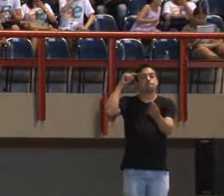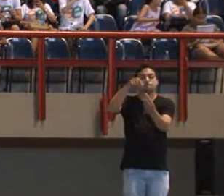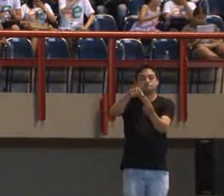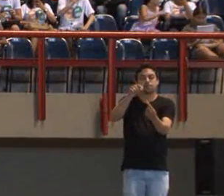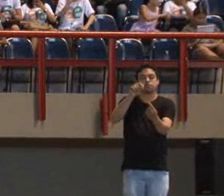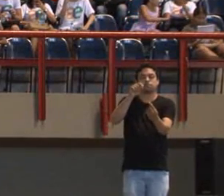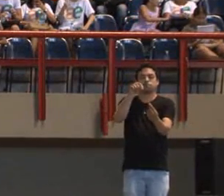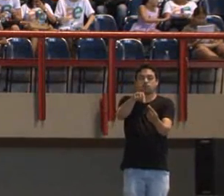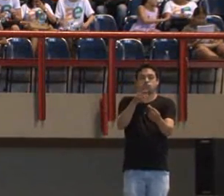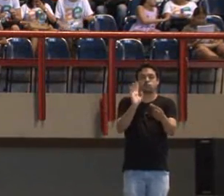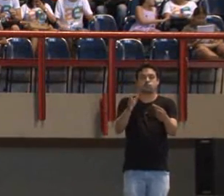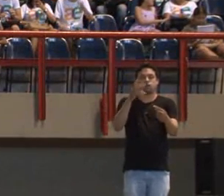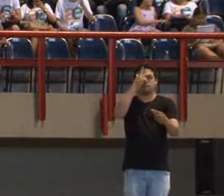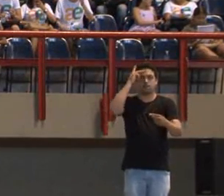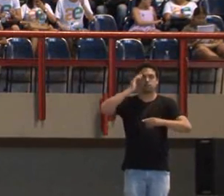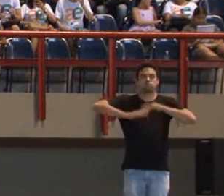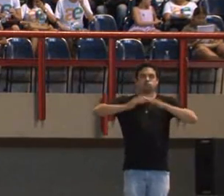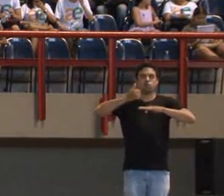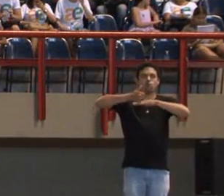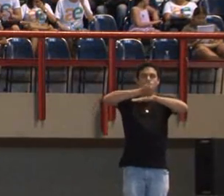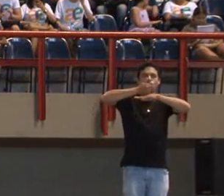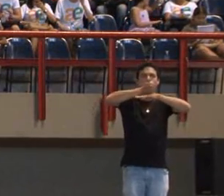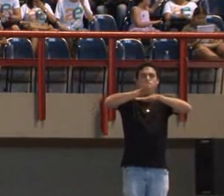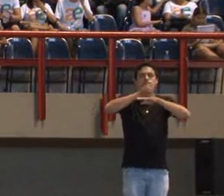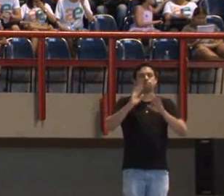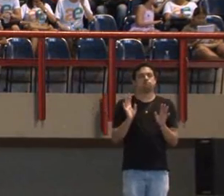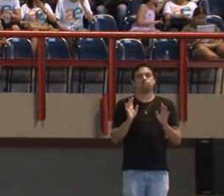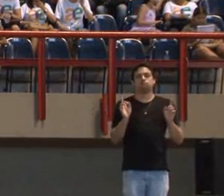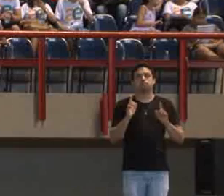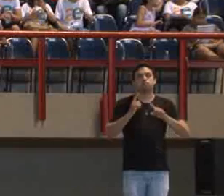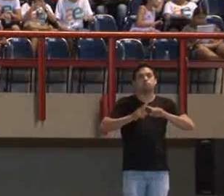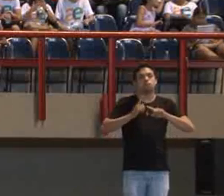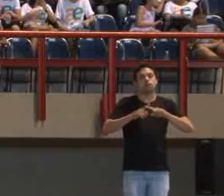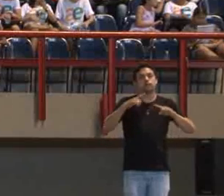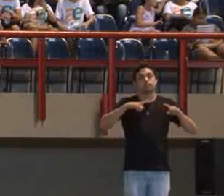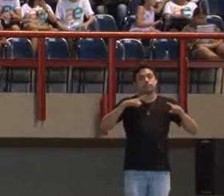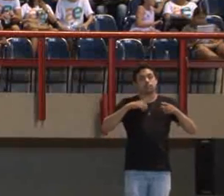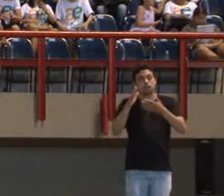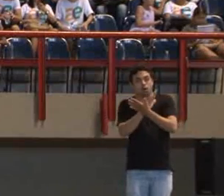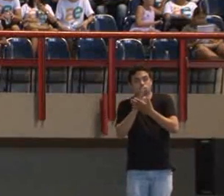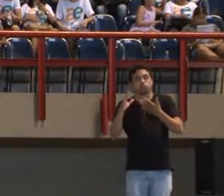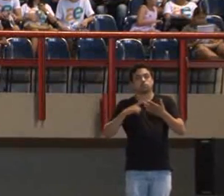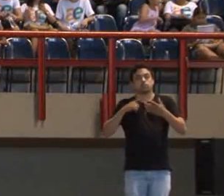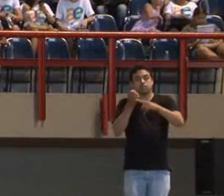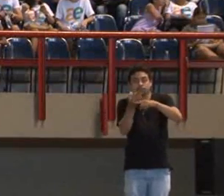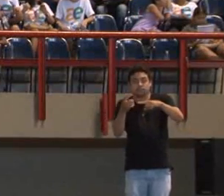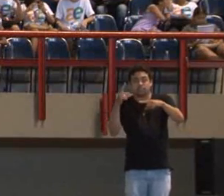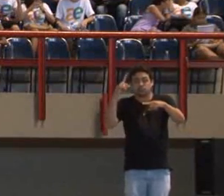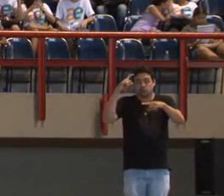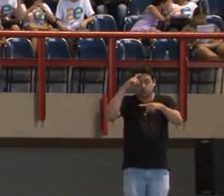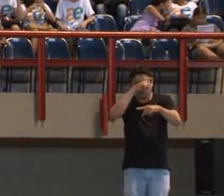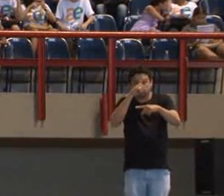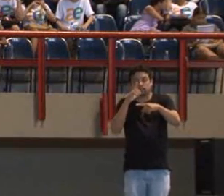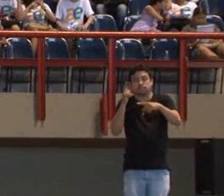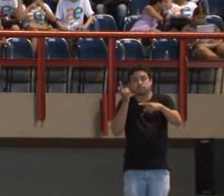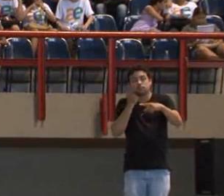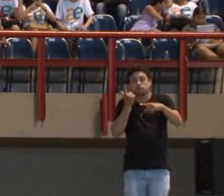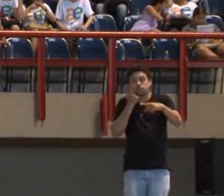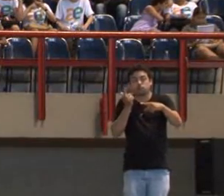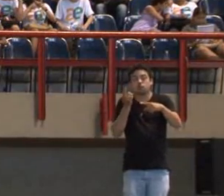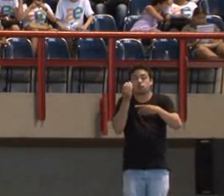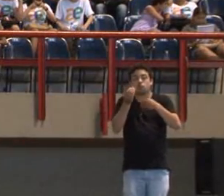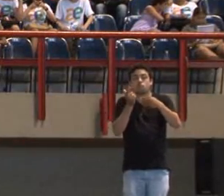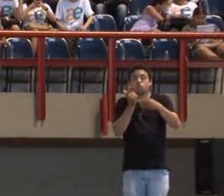pensadas para quem já é bom em física. Elas foram pensadas para quem tem dificuldade com a matéria e quer se encontrar